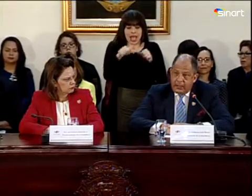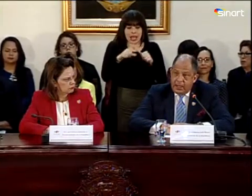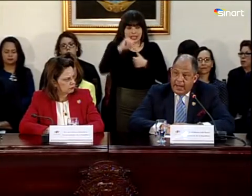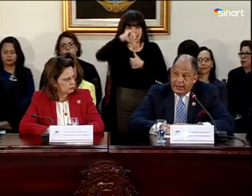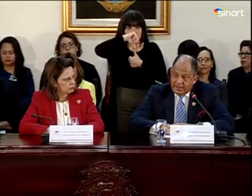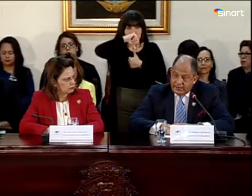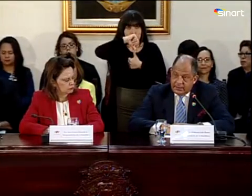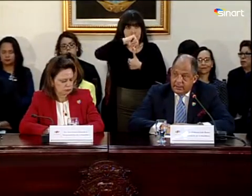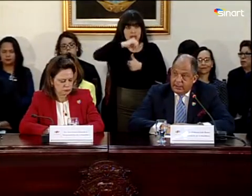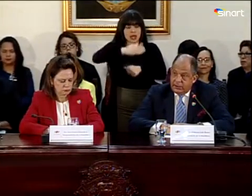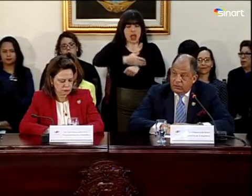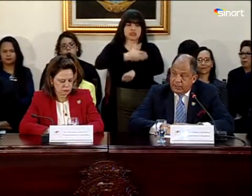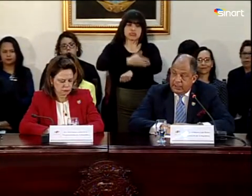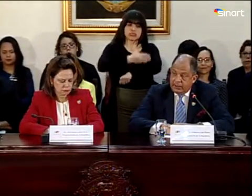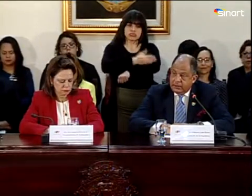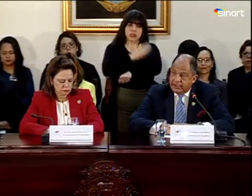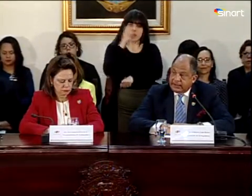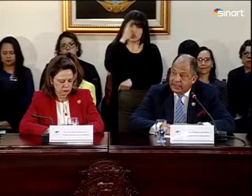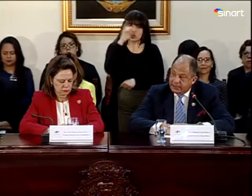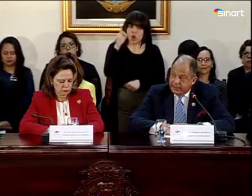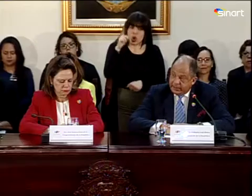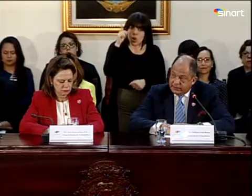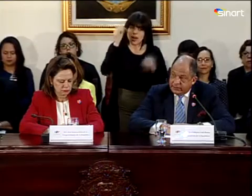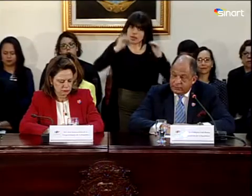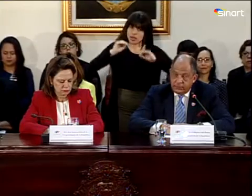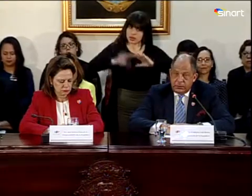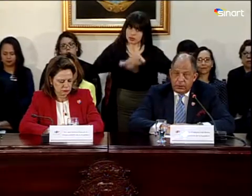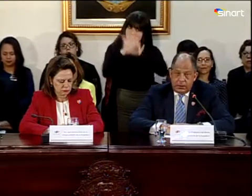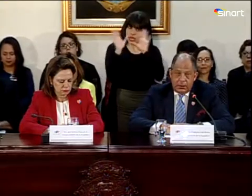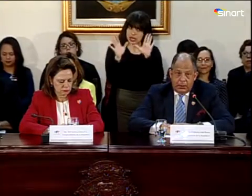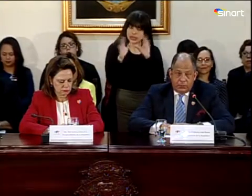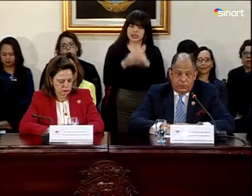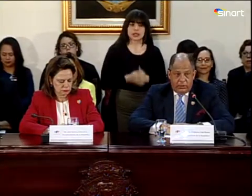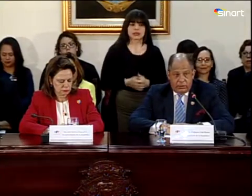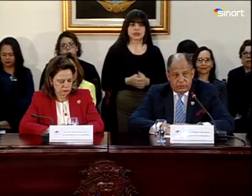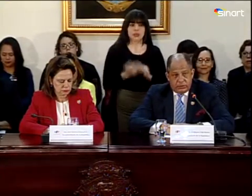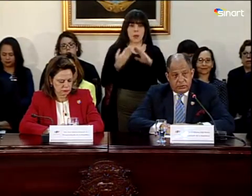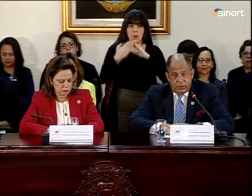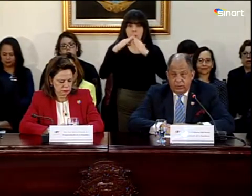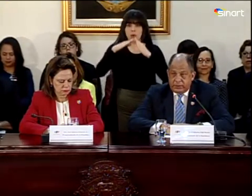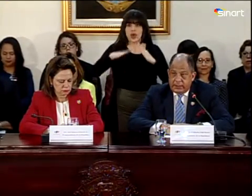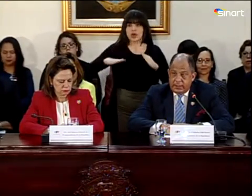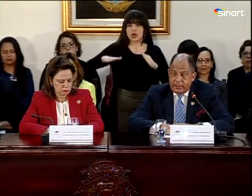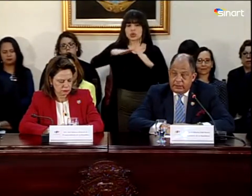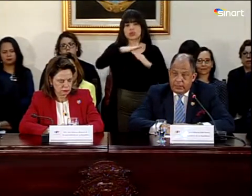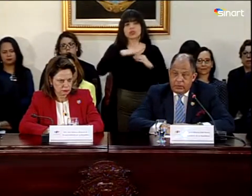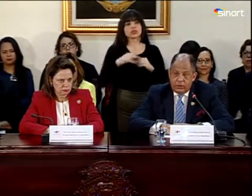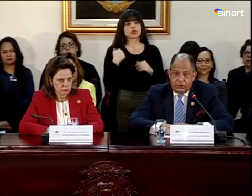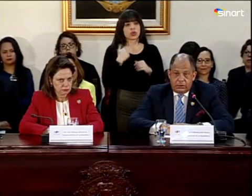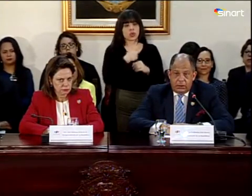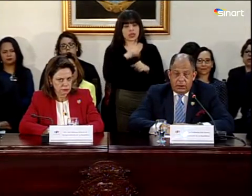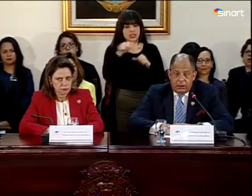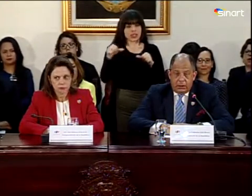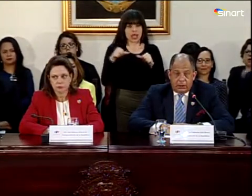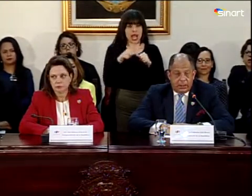centroamericana avanza en la lógica de la transparencia. Los pueblos de nuestra